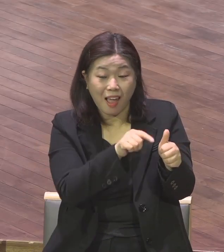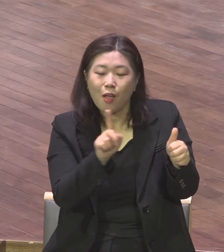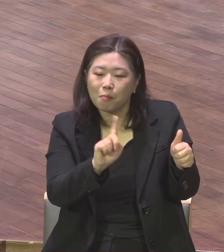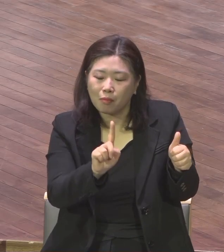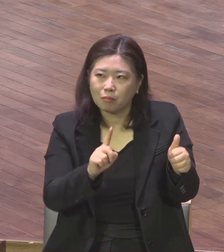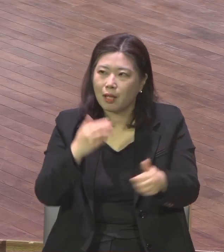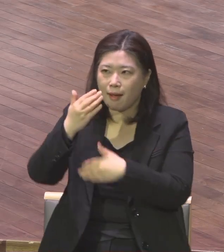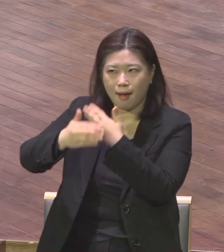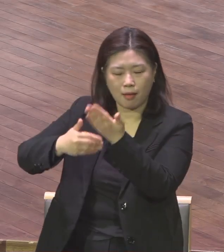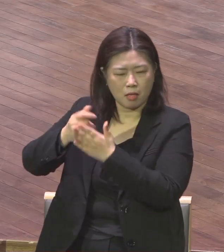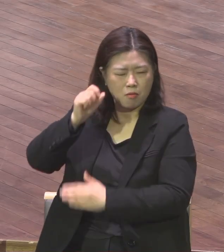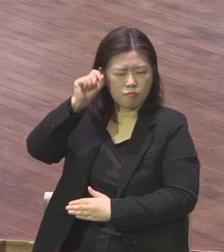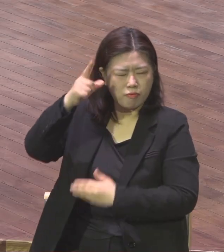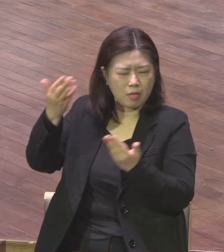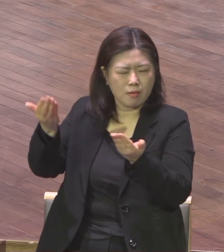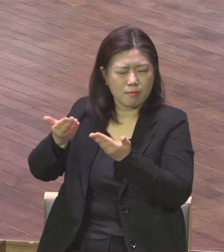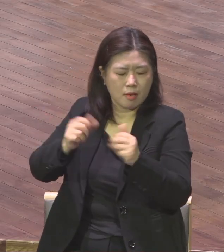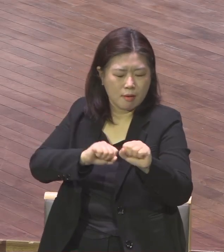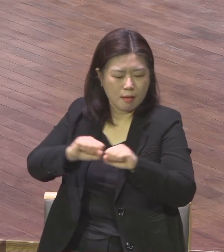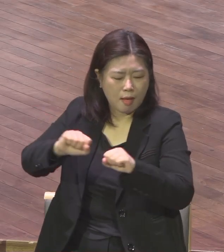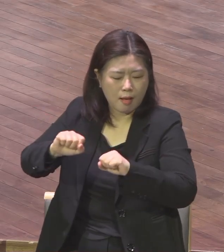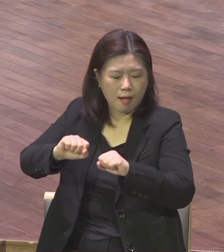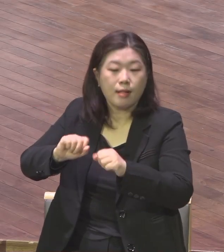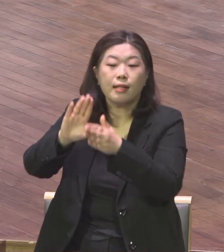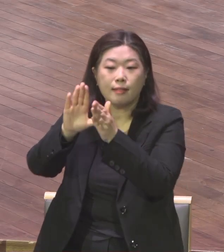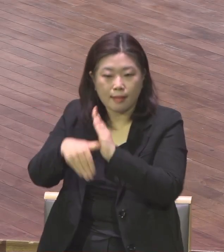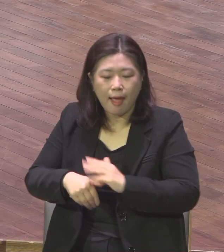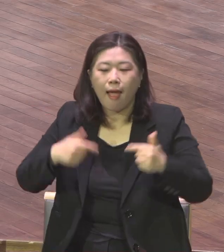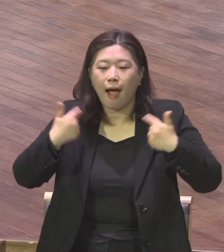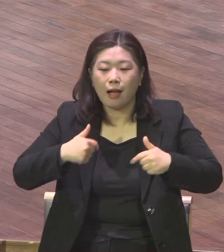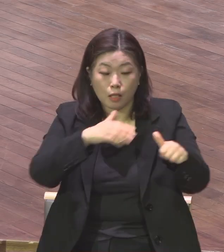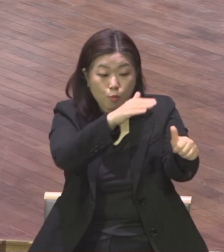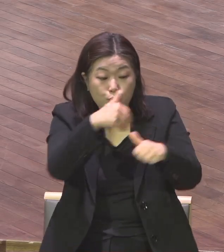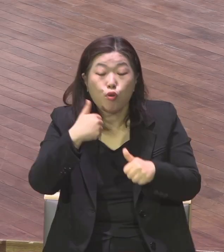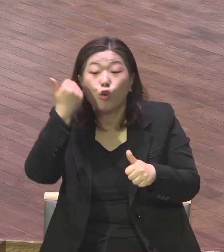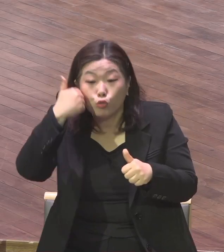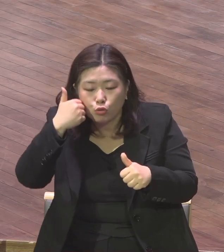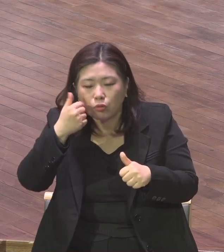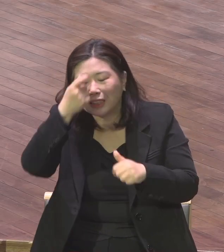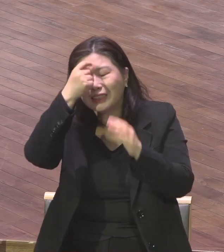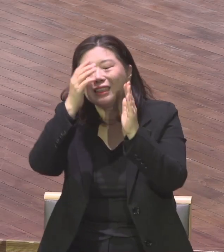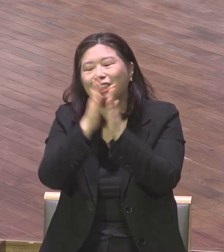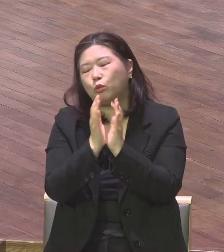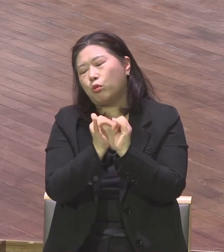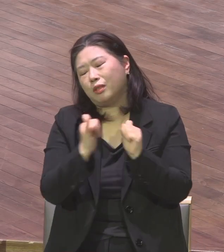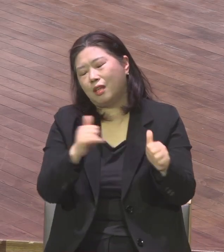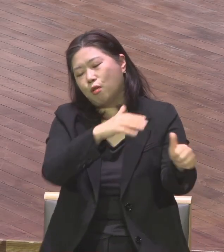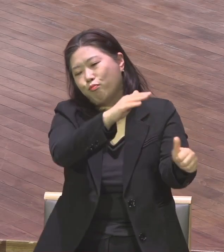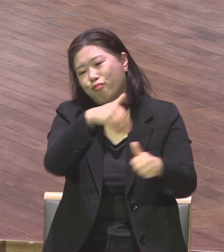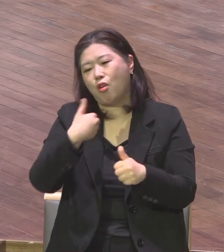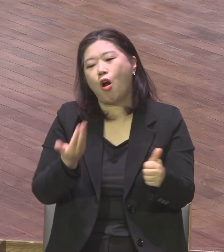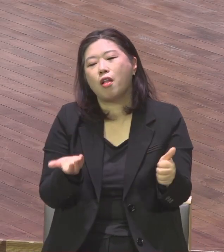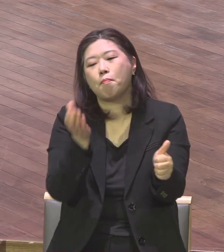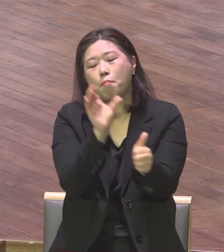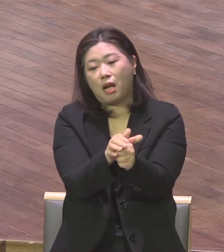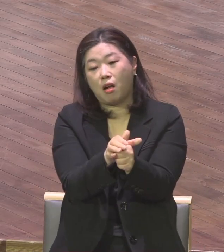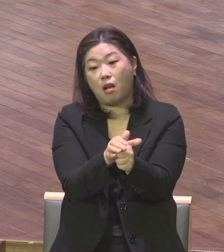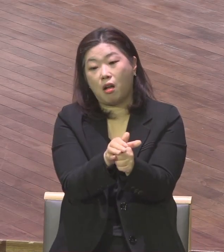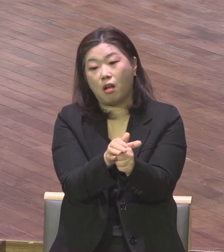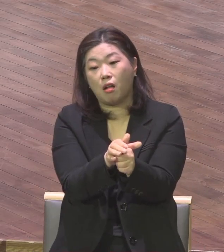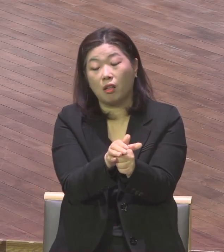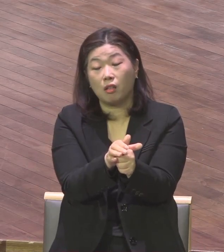일을 향하실 때마다 먼저 기도의 사람을 세운다 그랬어요. 중요한 일 할